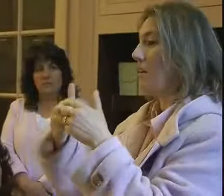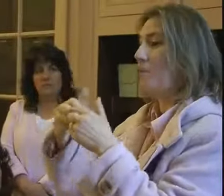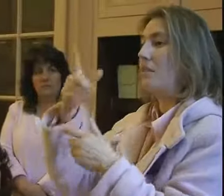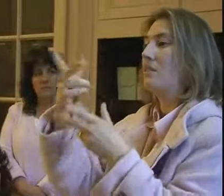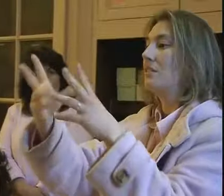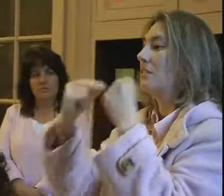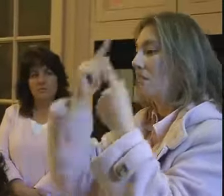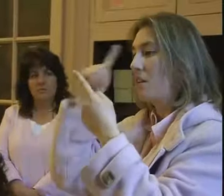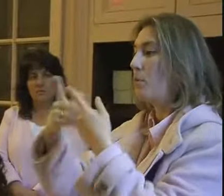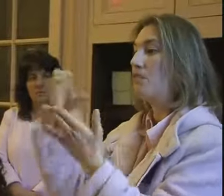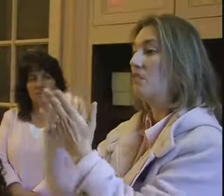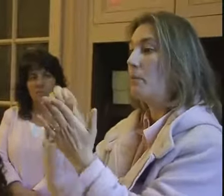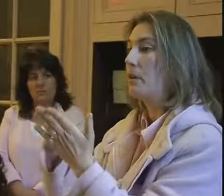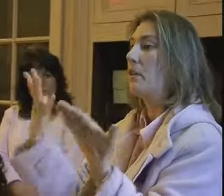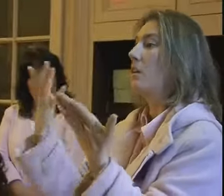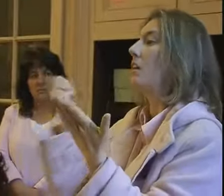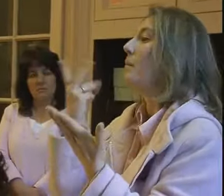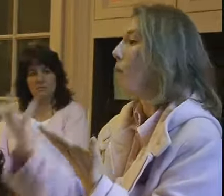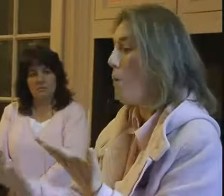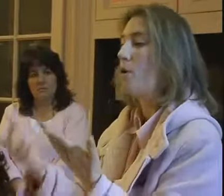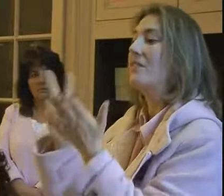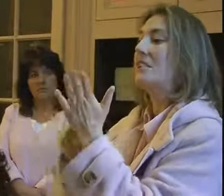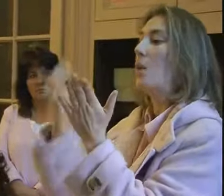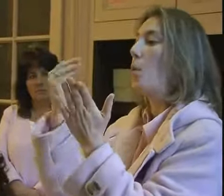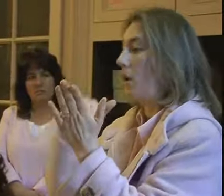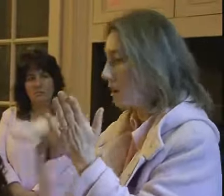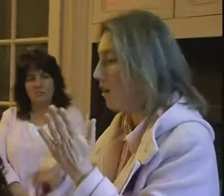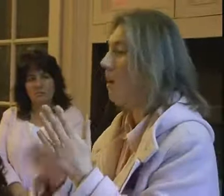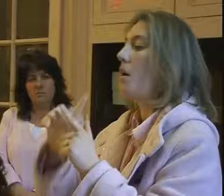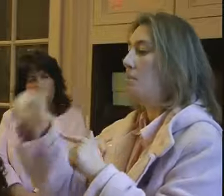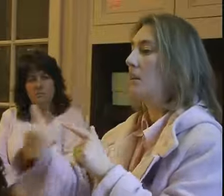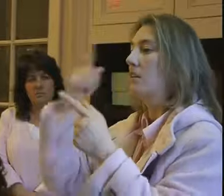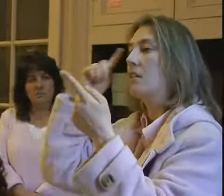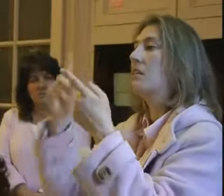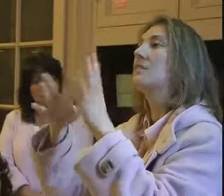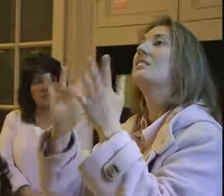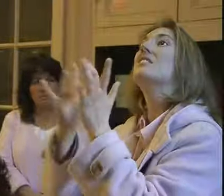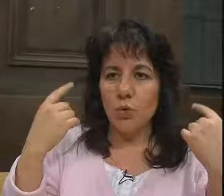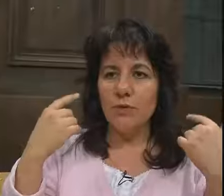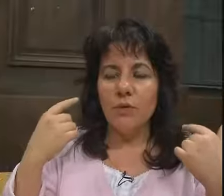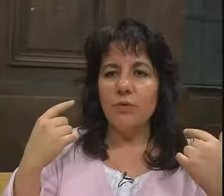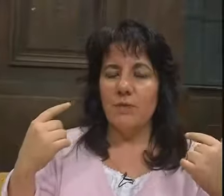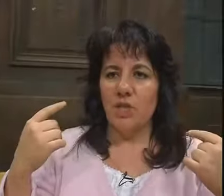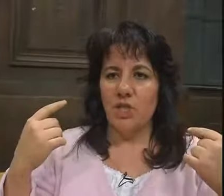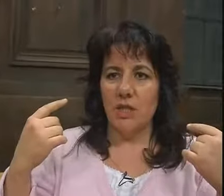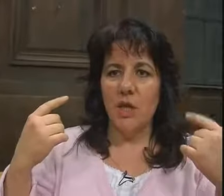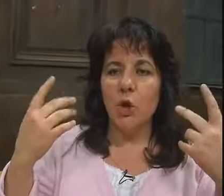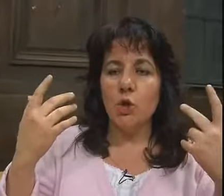recevoir toujours les messages à l'oral et d'une structuration de la phrase orale. Pour une personne sourde, il faut que vous imaginiez que